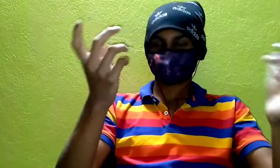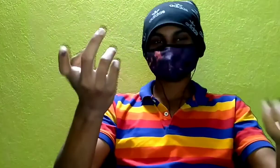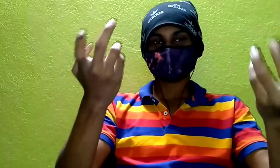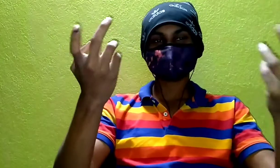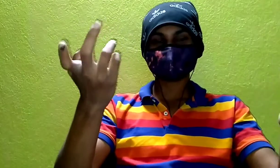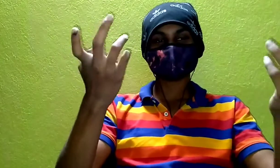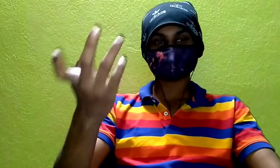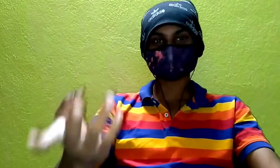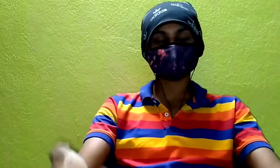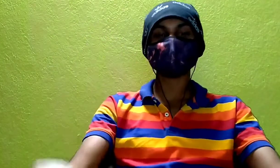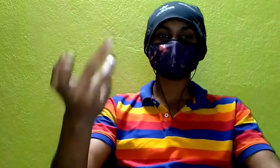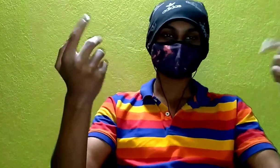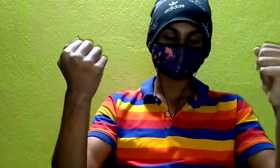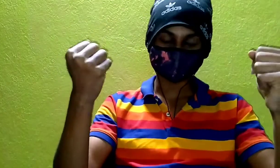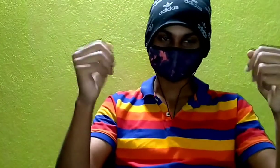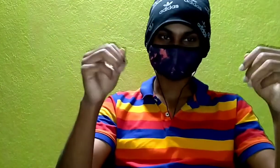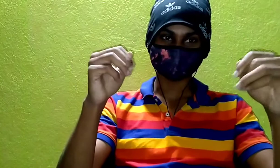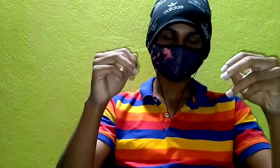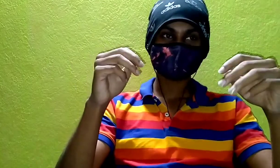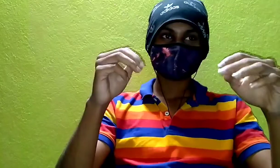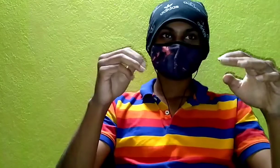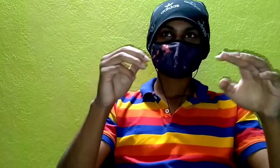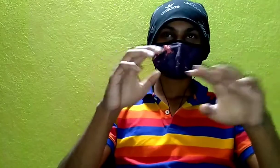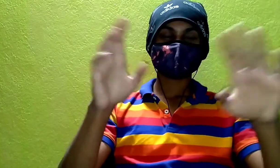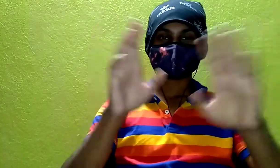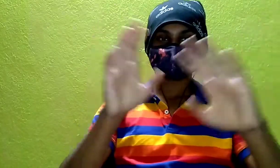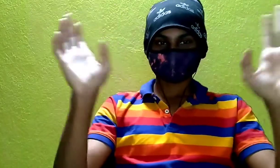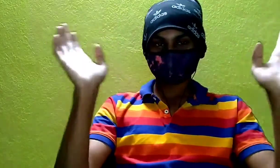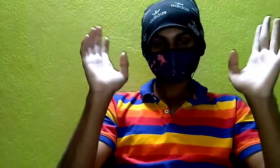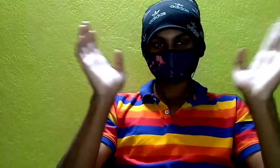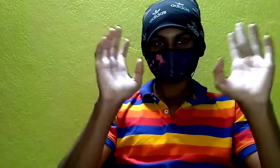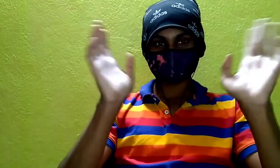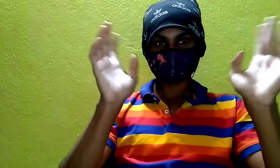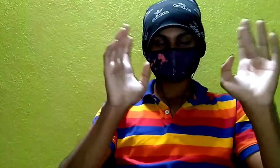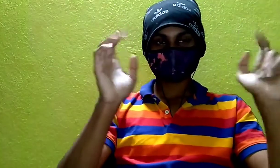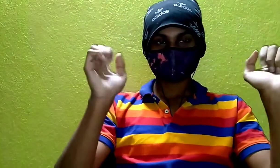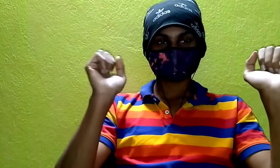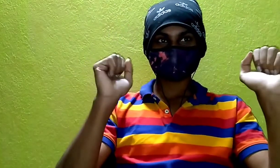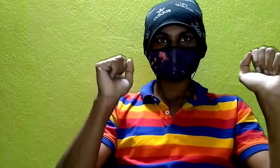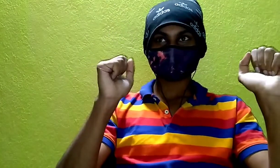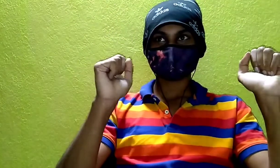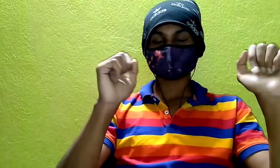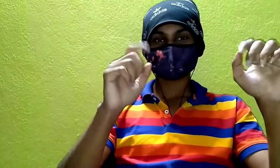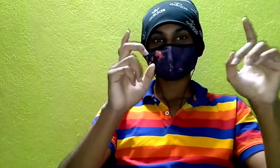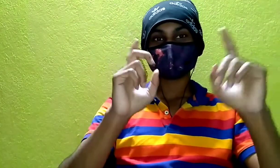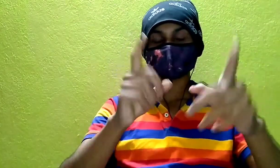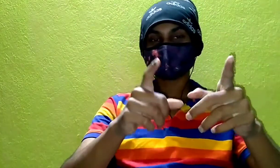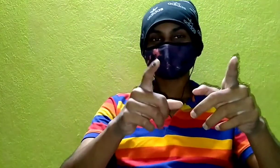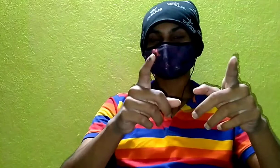अब अपने सुनी लिखवाए थे तो बस और इसके बारे में कुछ ने कम जब बस एक चीज